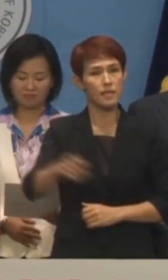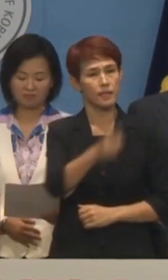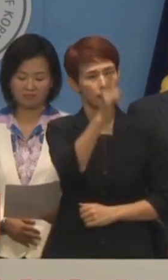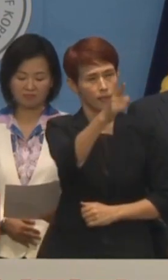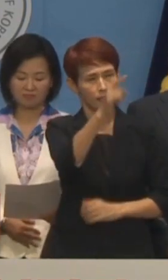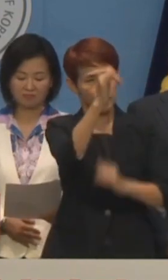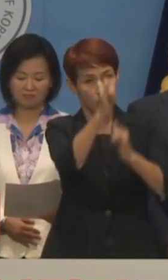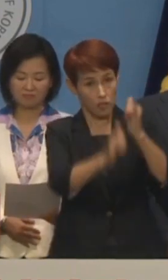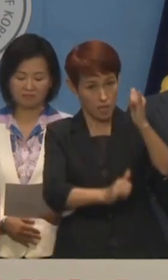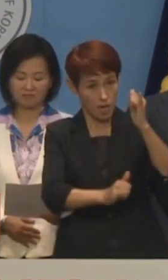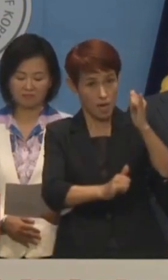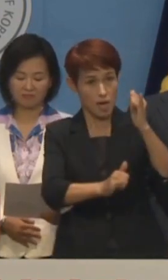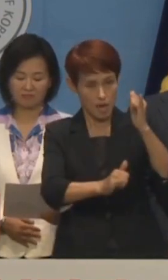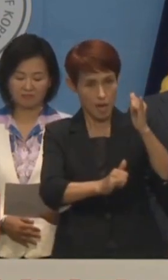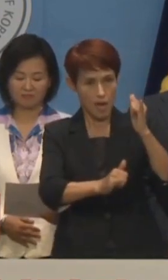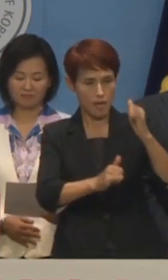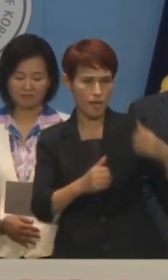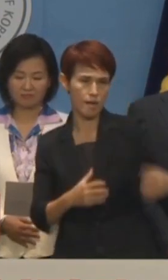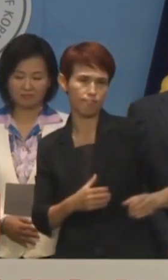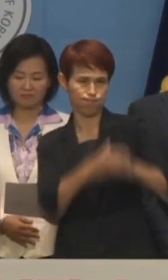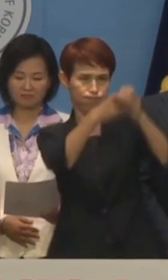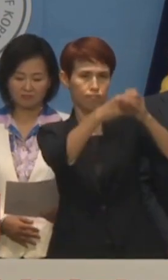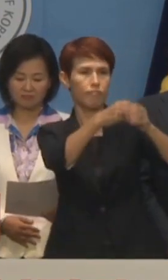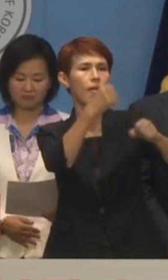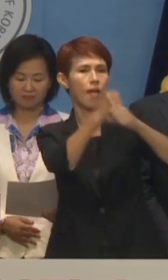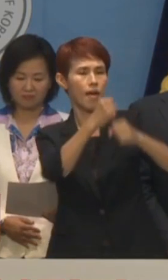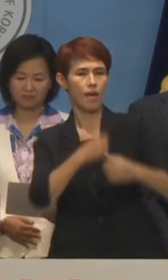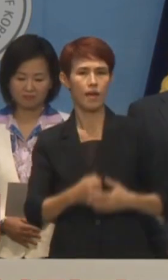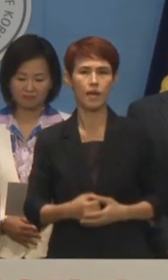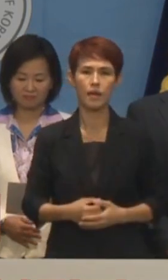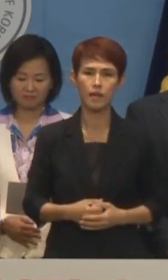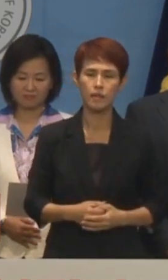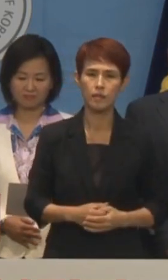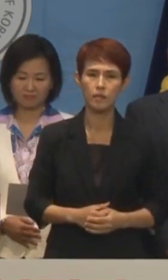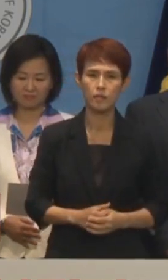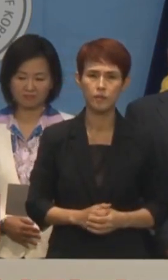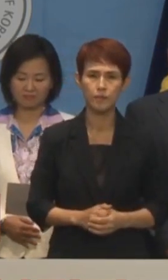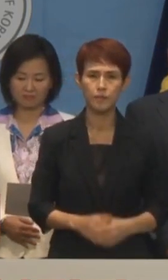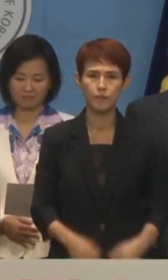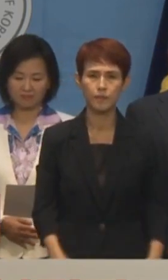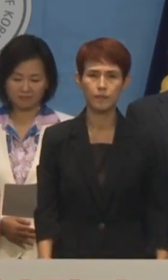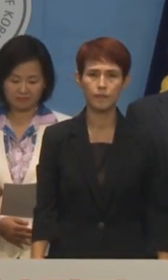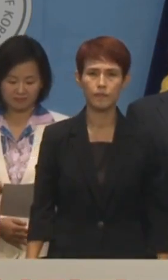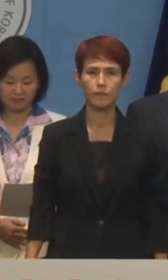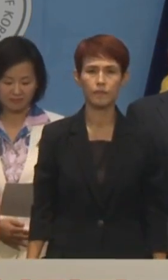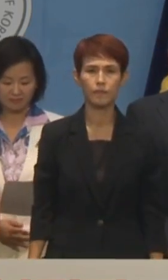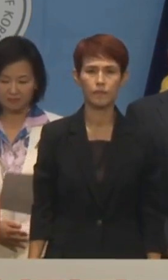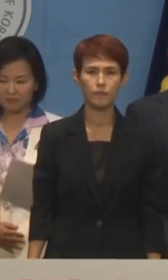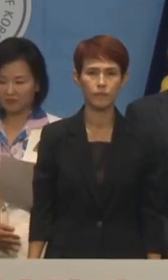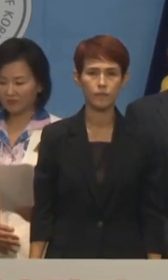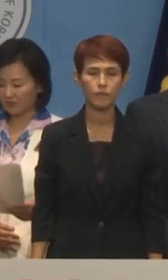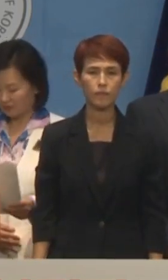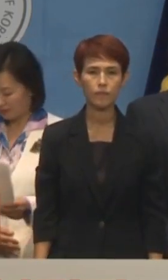시작한 역사전쟁에 끝까지 맞서 당당히 싸울 것을 다짐합니다. 감사합니다.